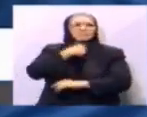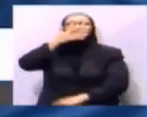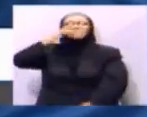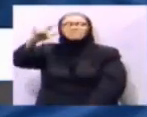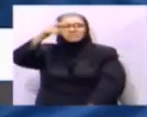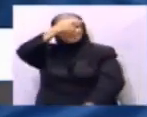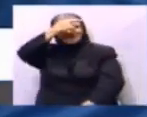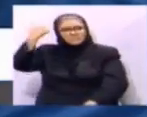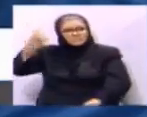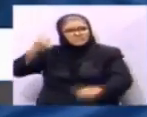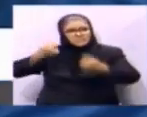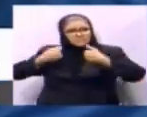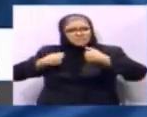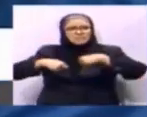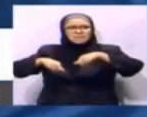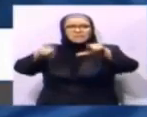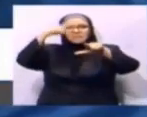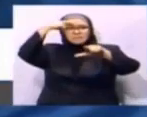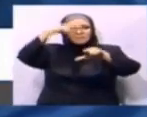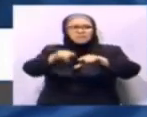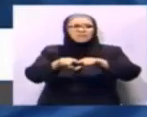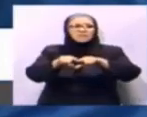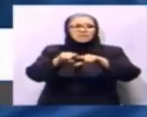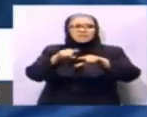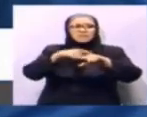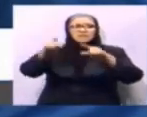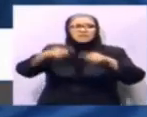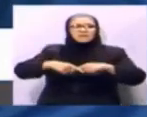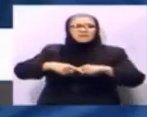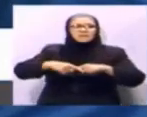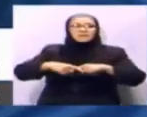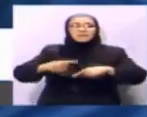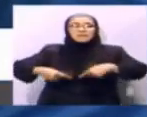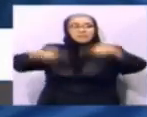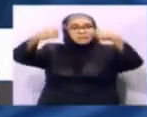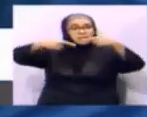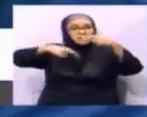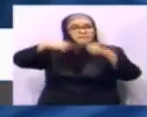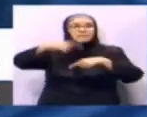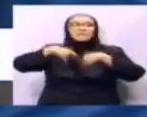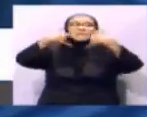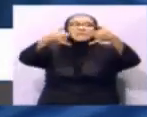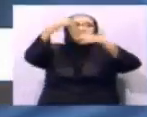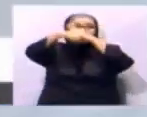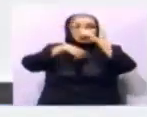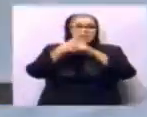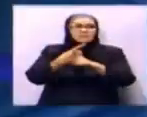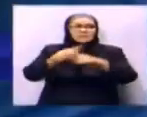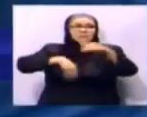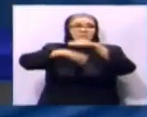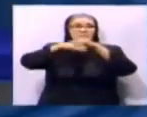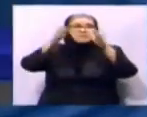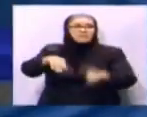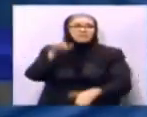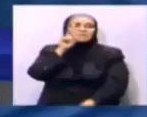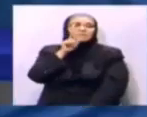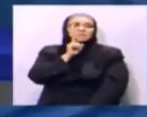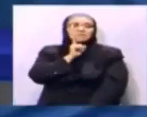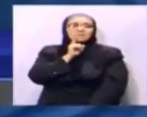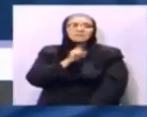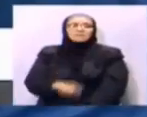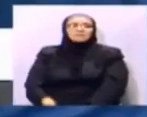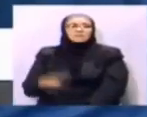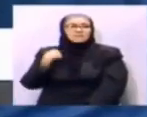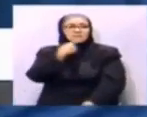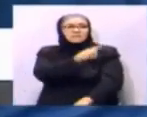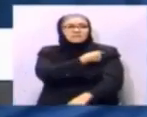kerana kita layak ke kejohanan Piala Dunia Bola Sepak Orang Pekak. Kami sebahagian daripada Persatuan